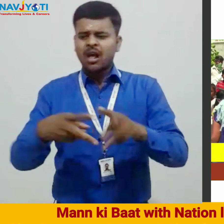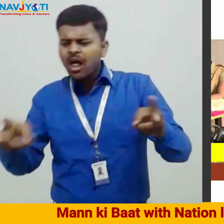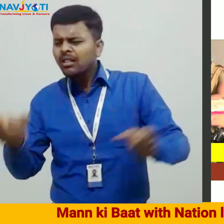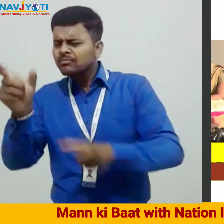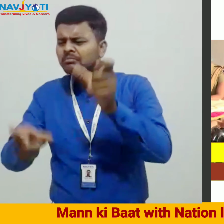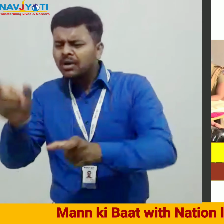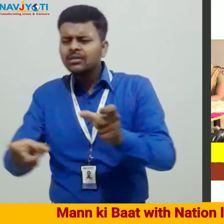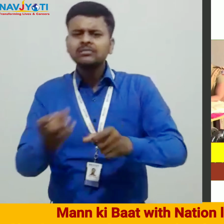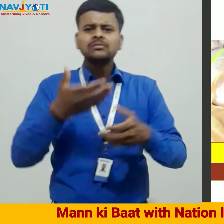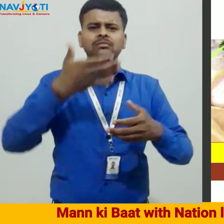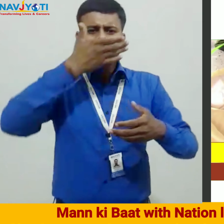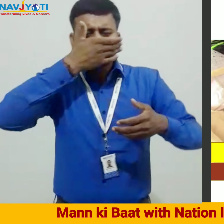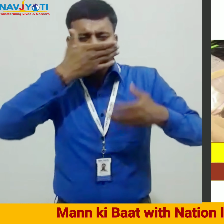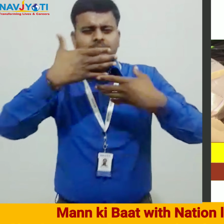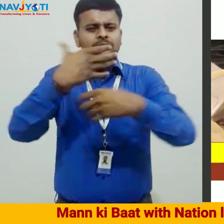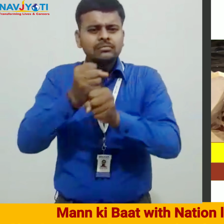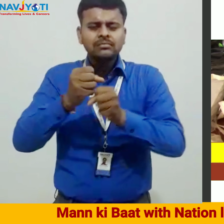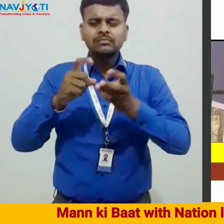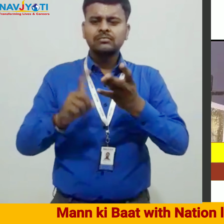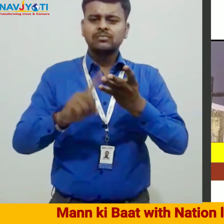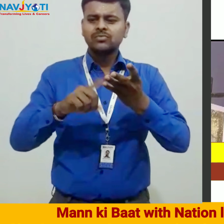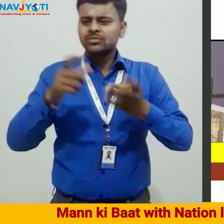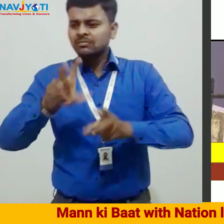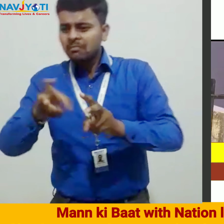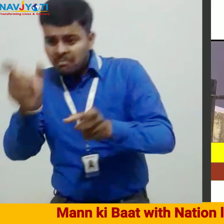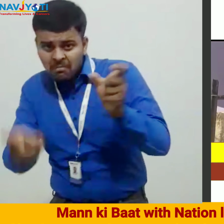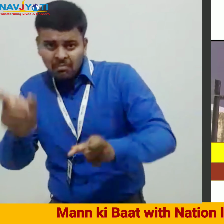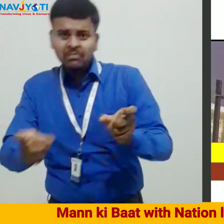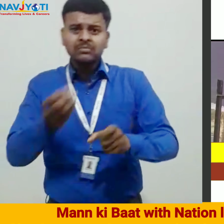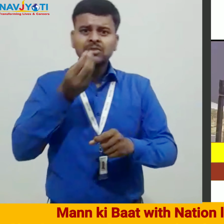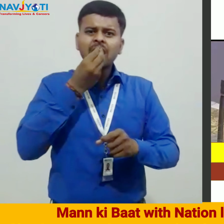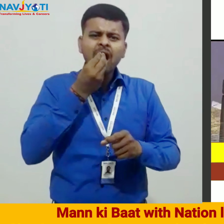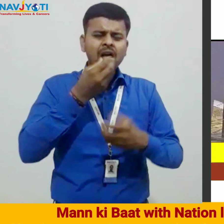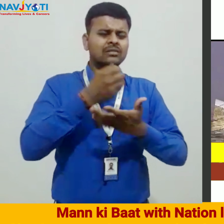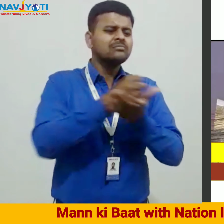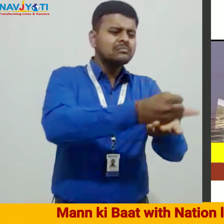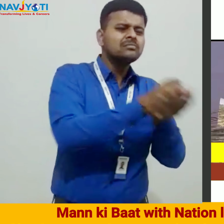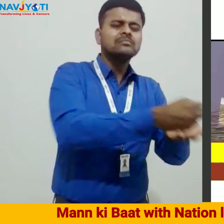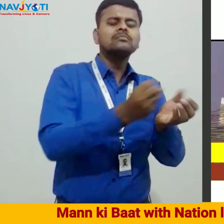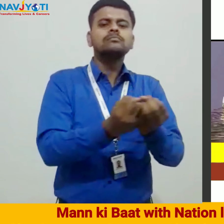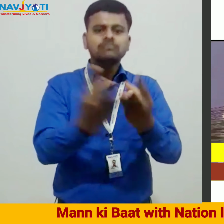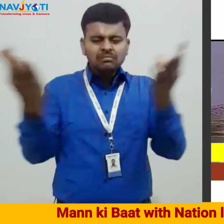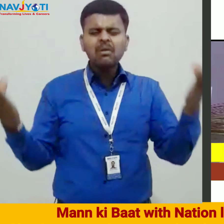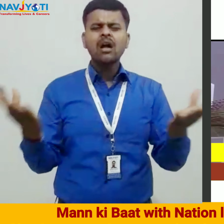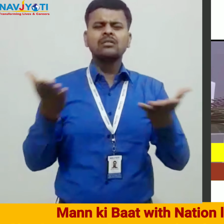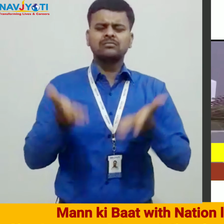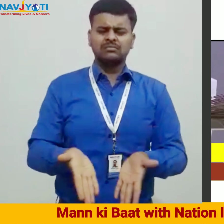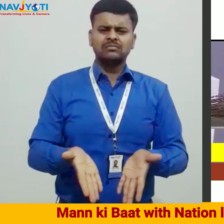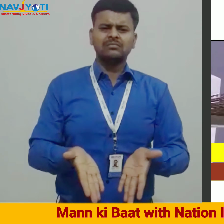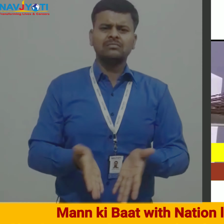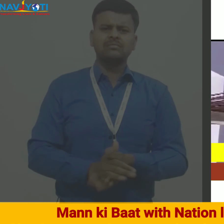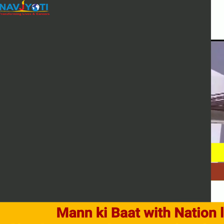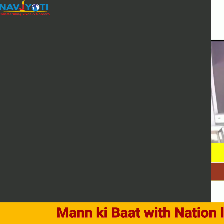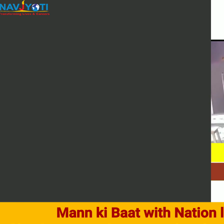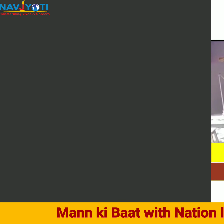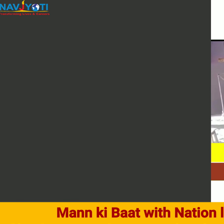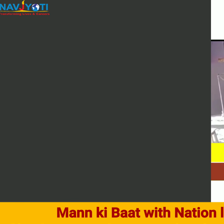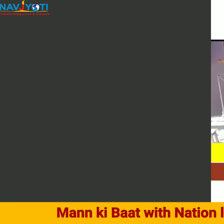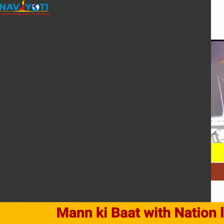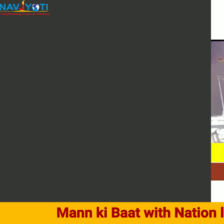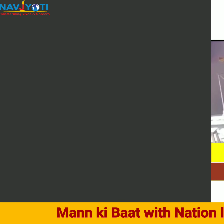है। कोई मास्क बना रहा है। कहीं हमारे मजदूर भाई बहन क्वारंटीन में रहते हुए जिस स्कूल में रह